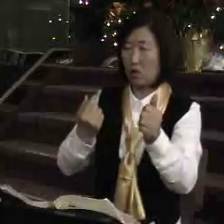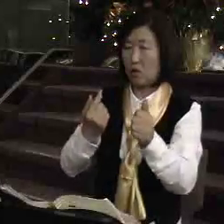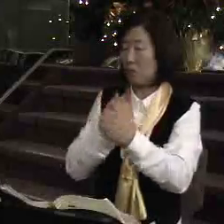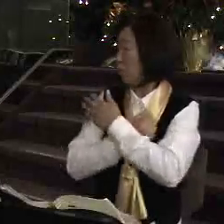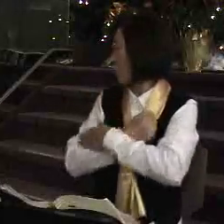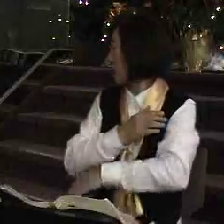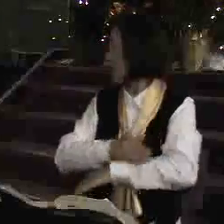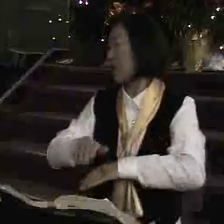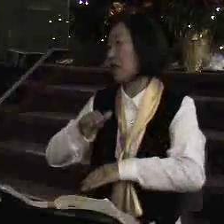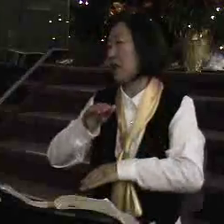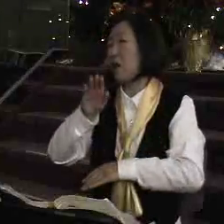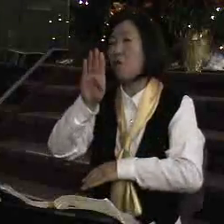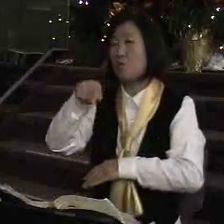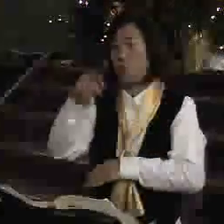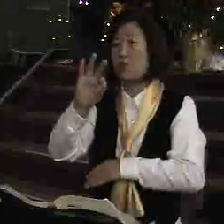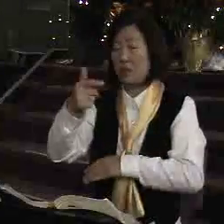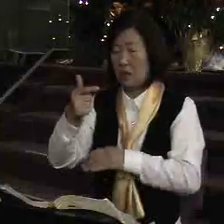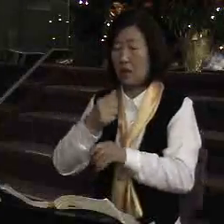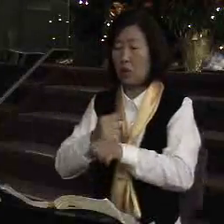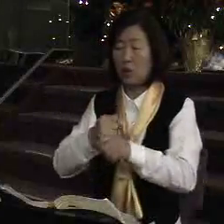지고 나를 쫓을 것이니라.